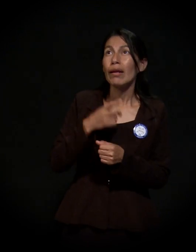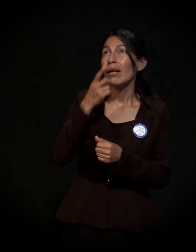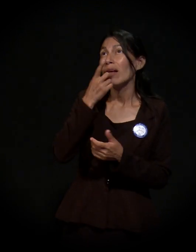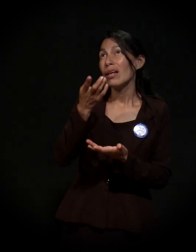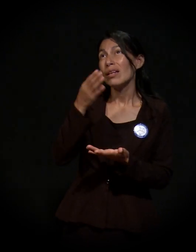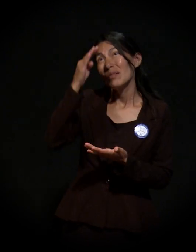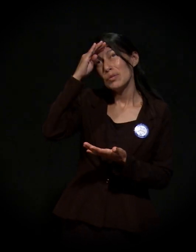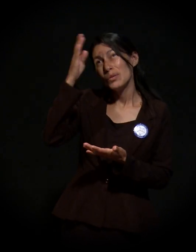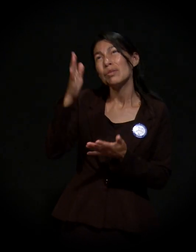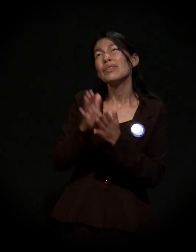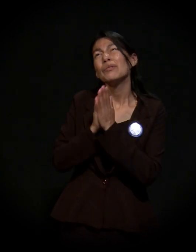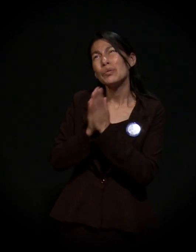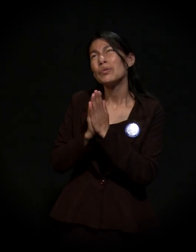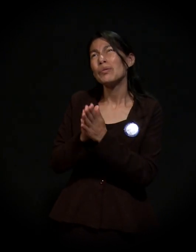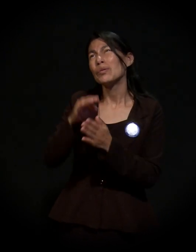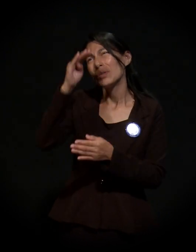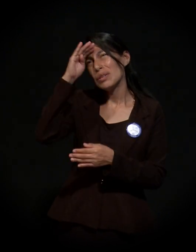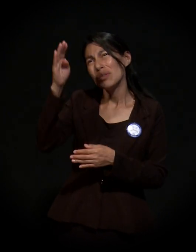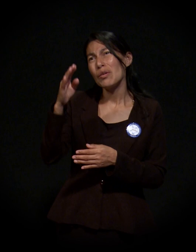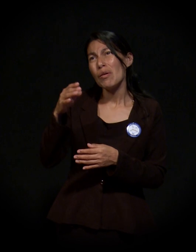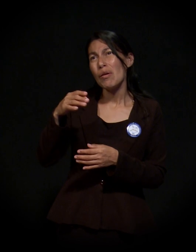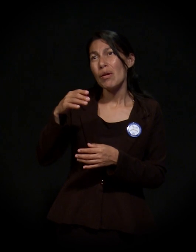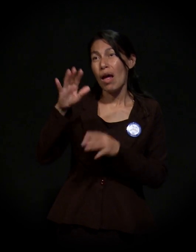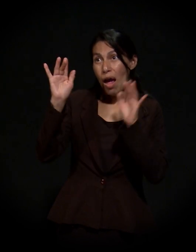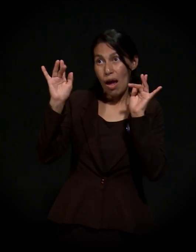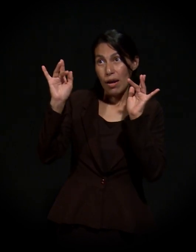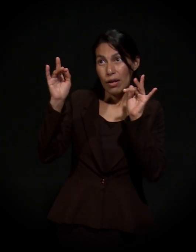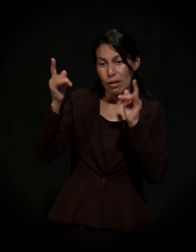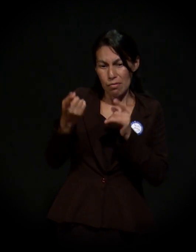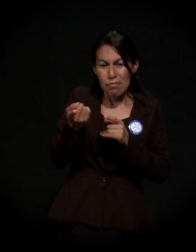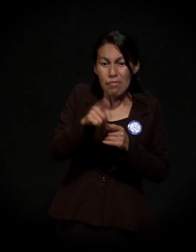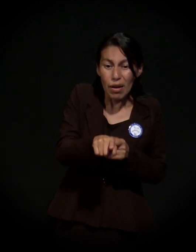Señor, manda a mi ángel a buscar mi bolsa.